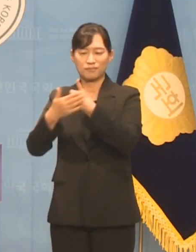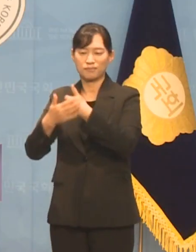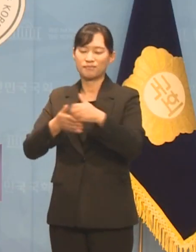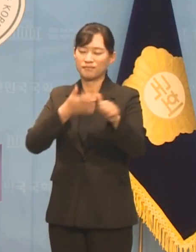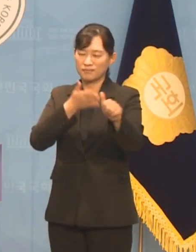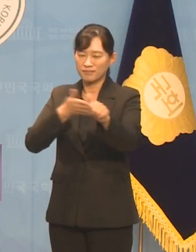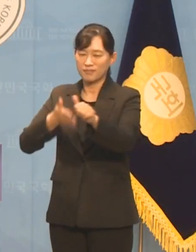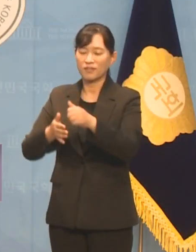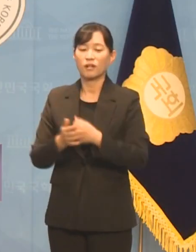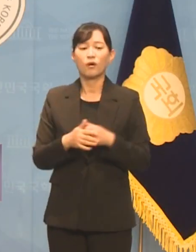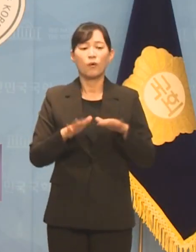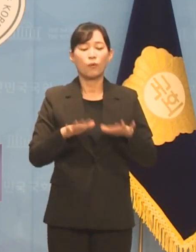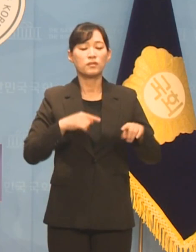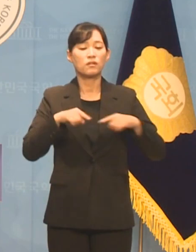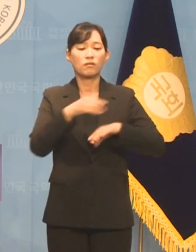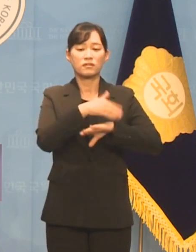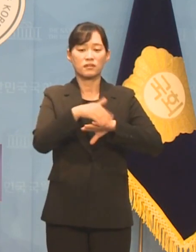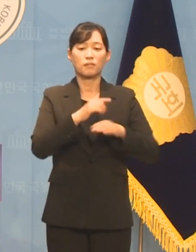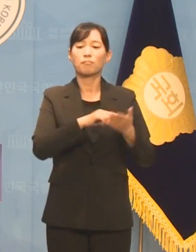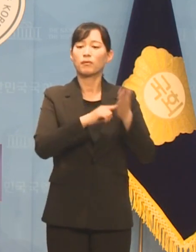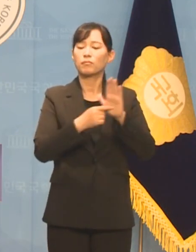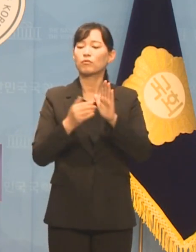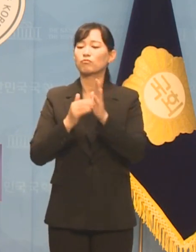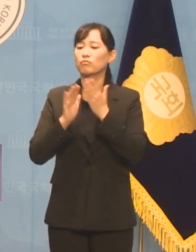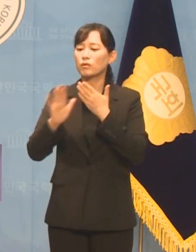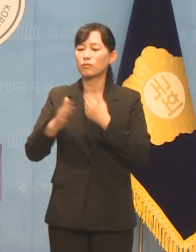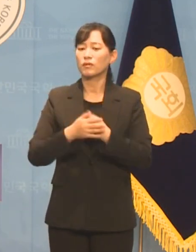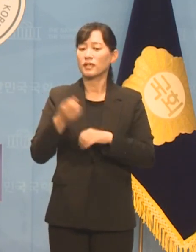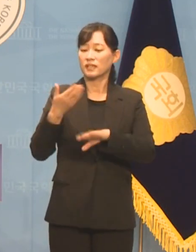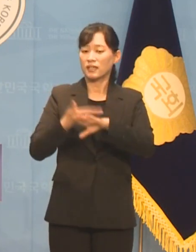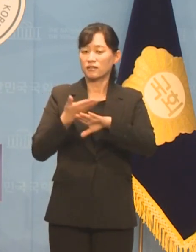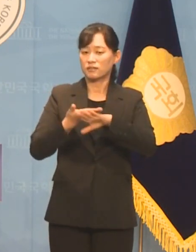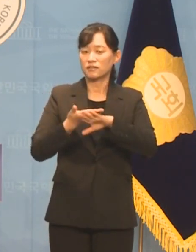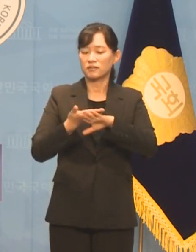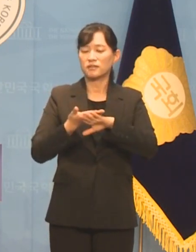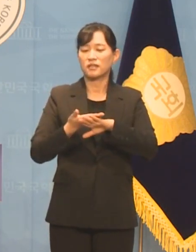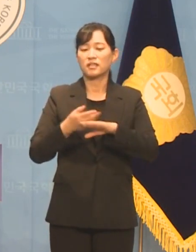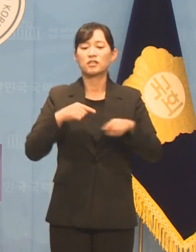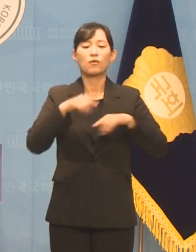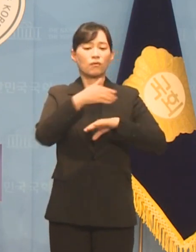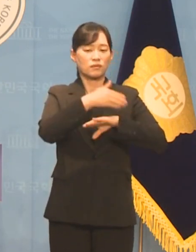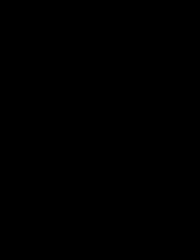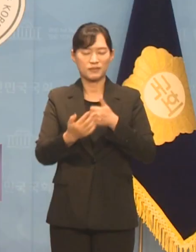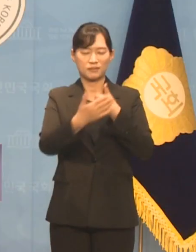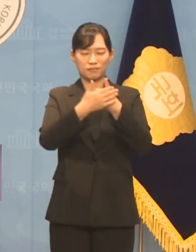있습니다. 오늘 정책 발표 이후에도 다른 분야의 정책도